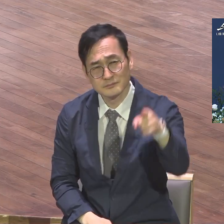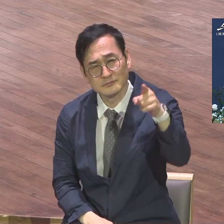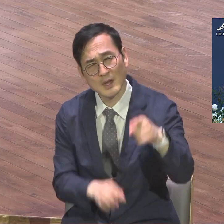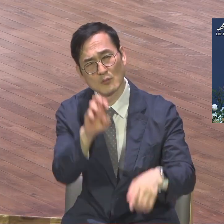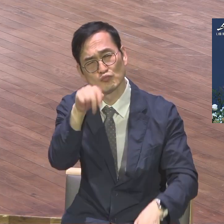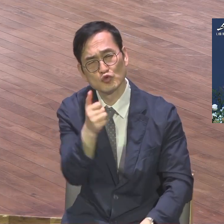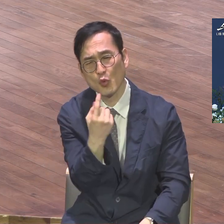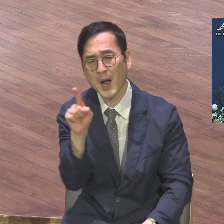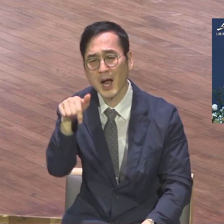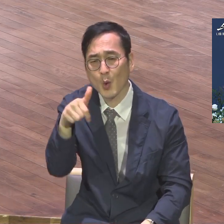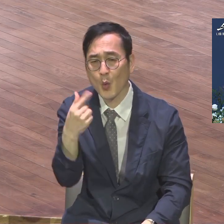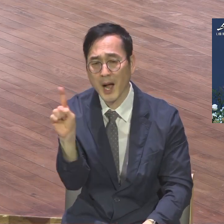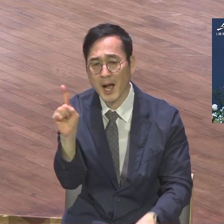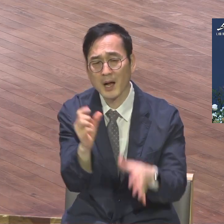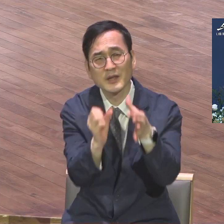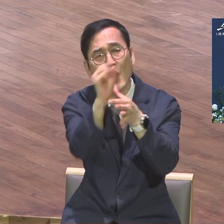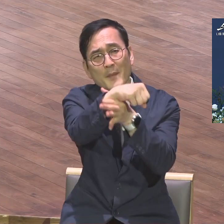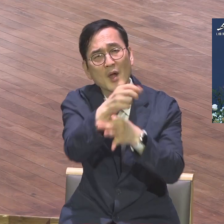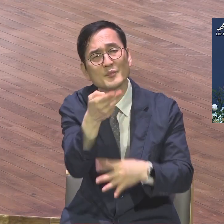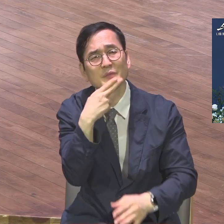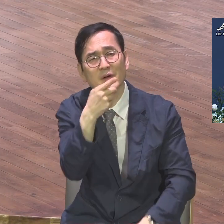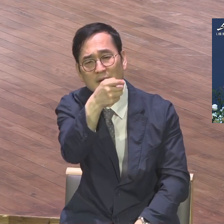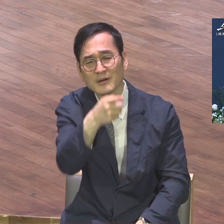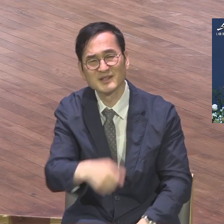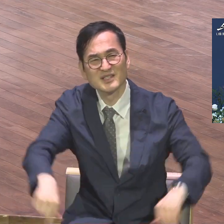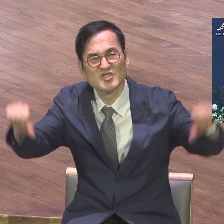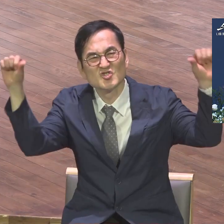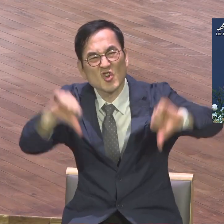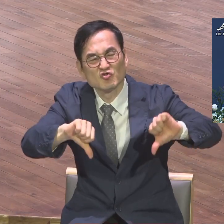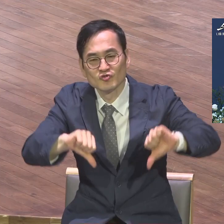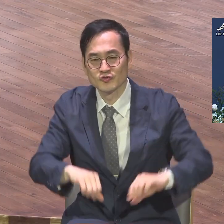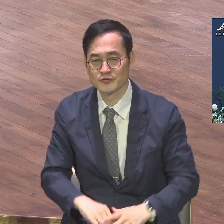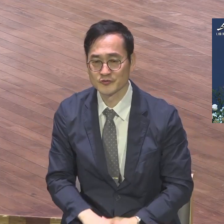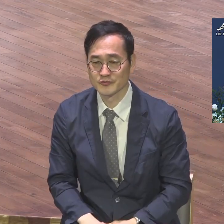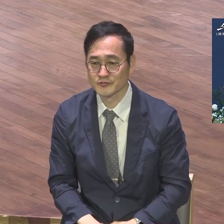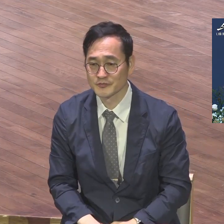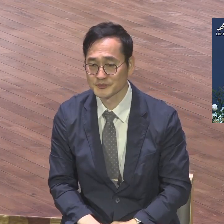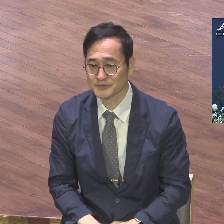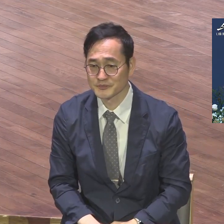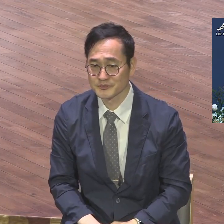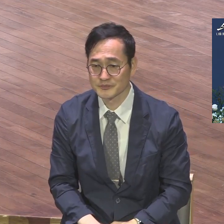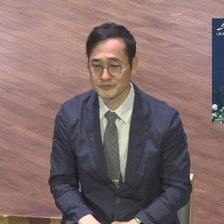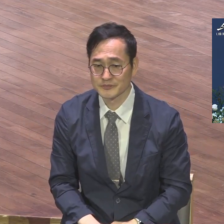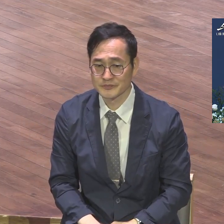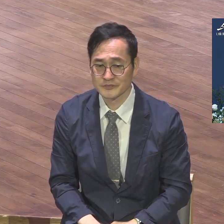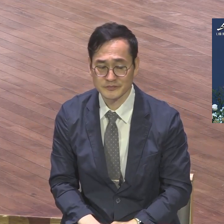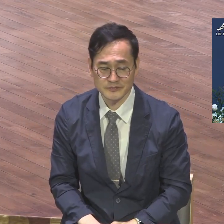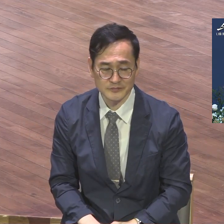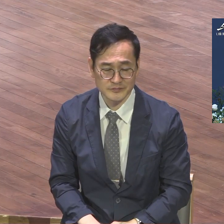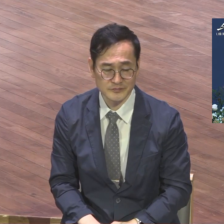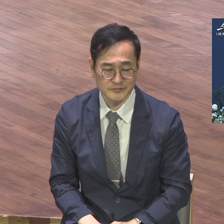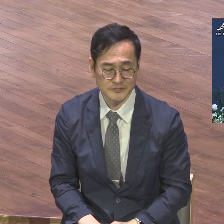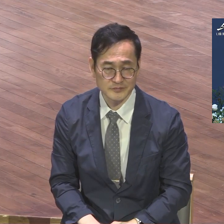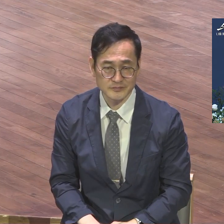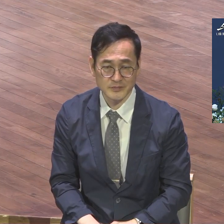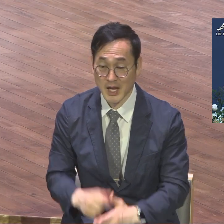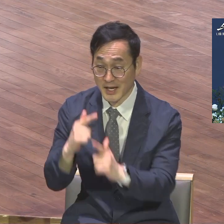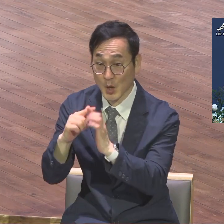못한 이 무화과 나무를 저주하신 사건이 성전 정화 사건과 함께 기록이